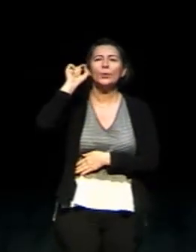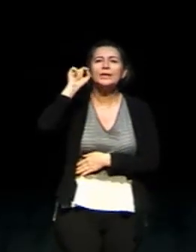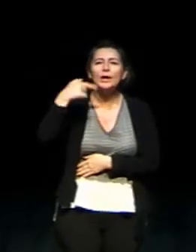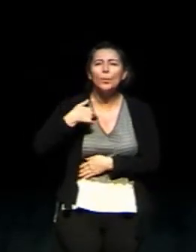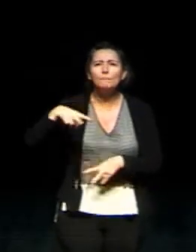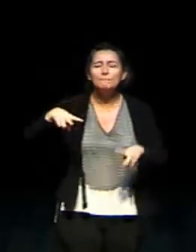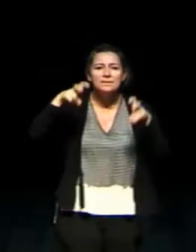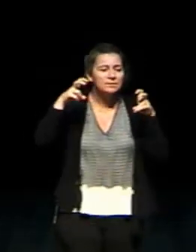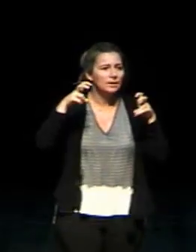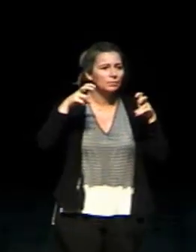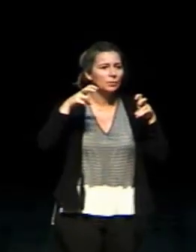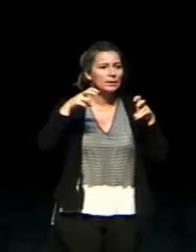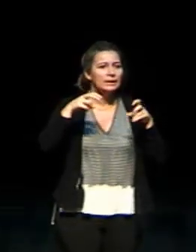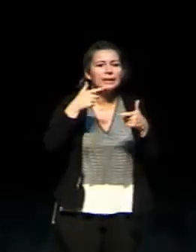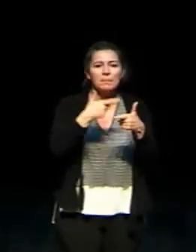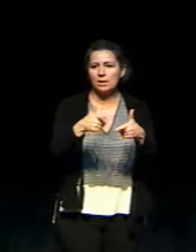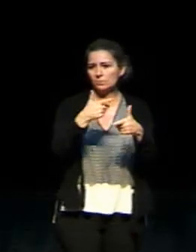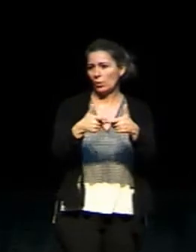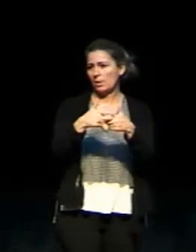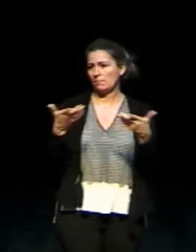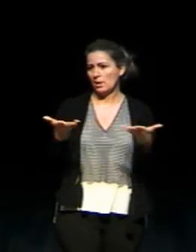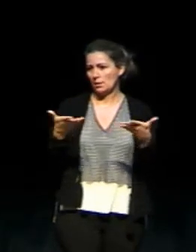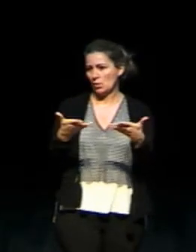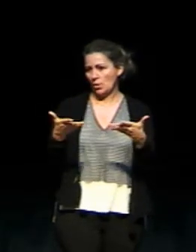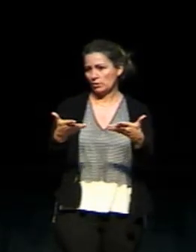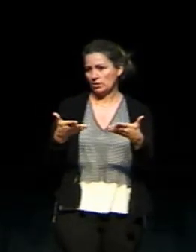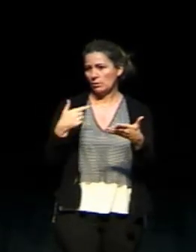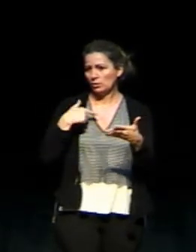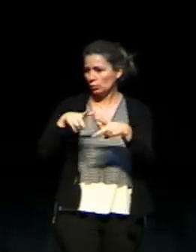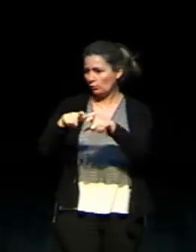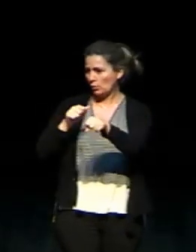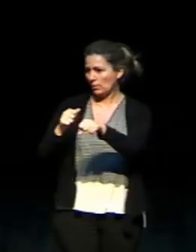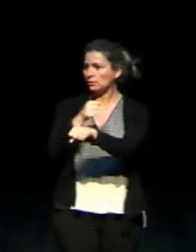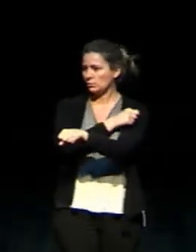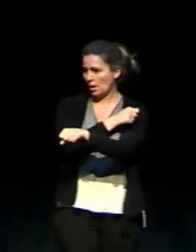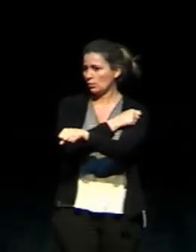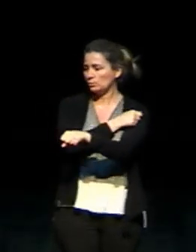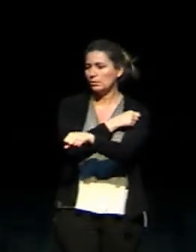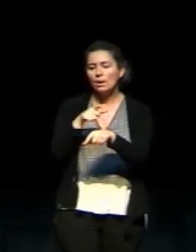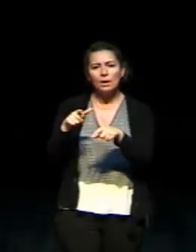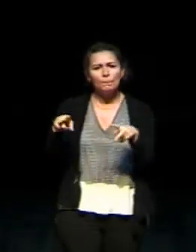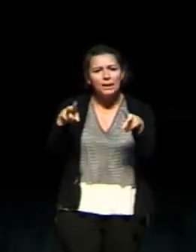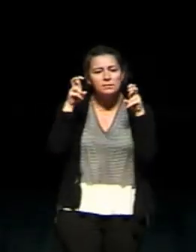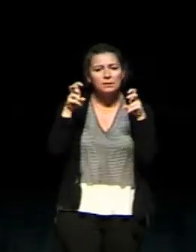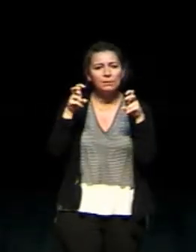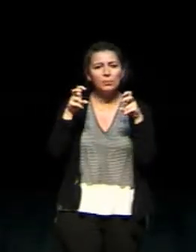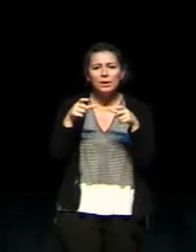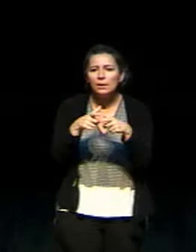são extremamente importantes nesse momento que estamos vivendo. É um problema, sim, atual. Temos a formação do Letras